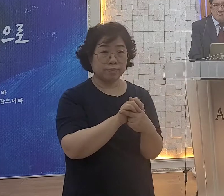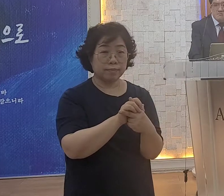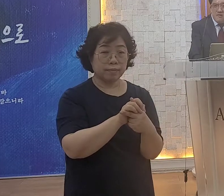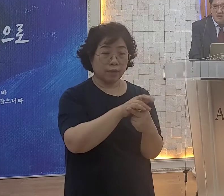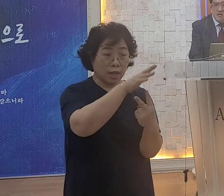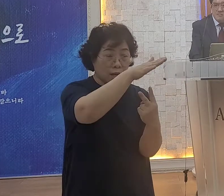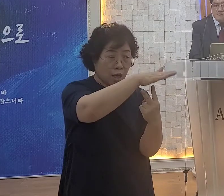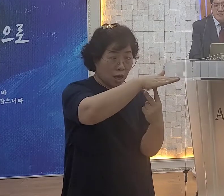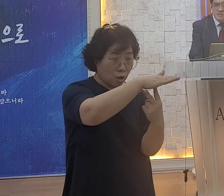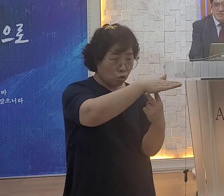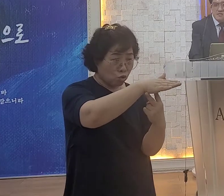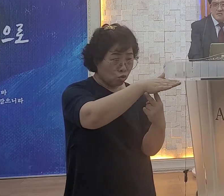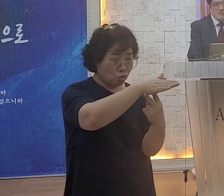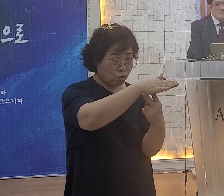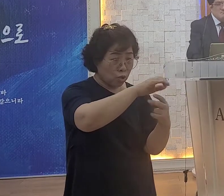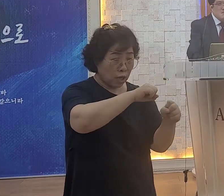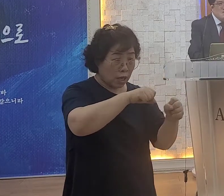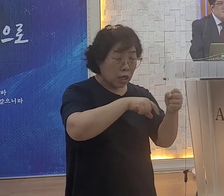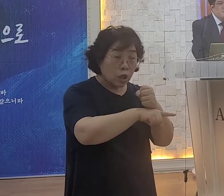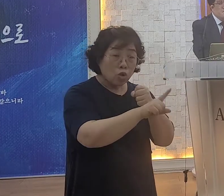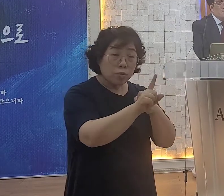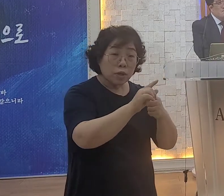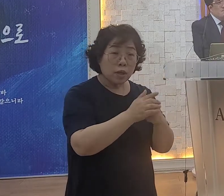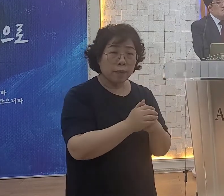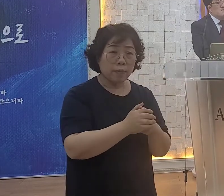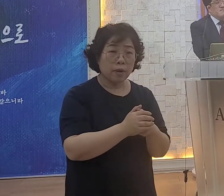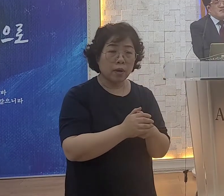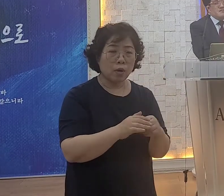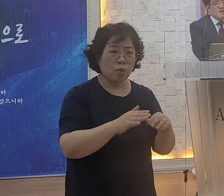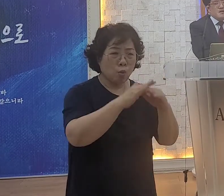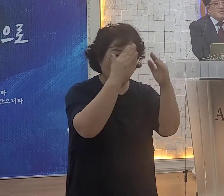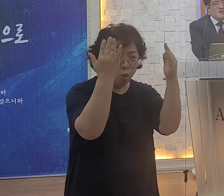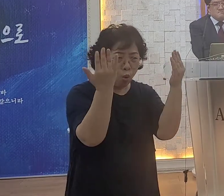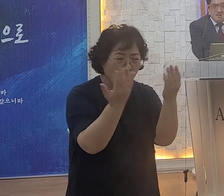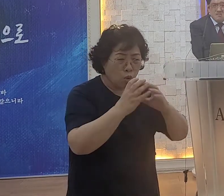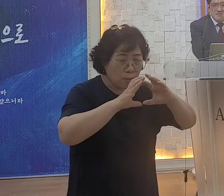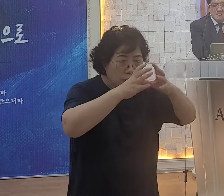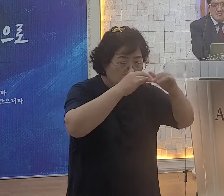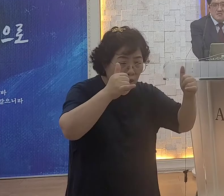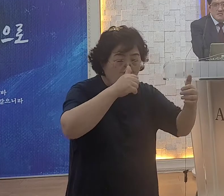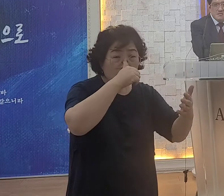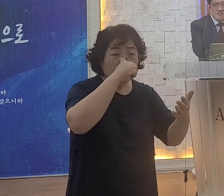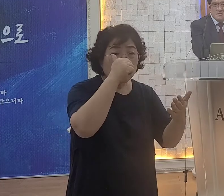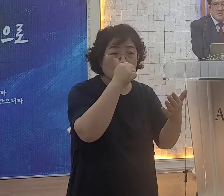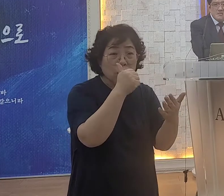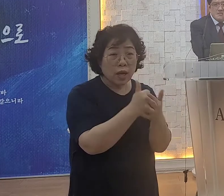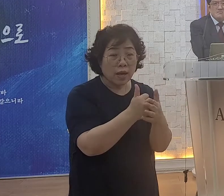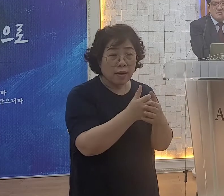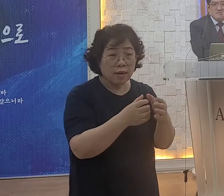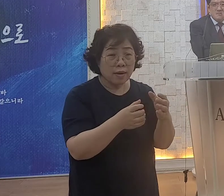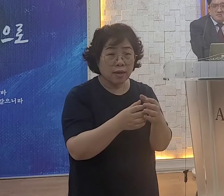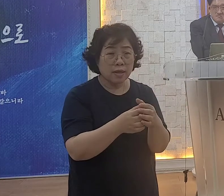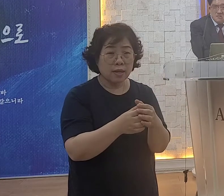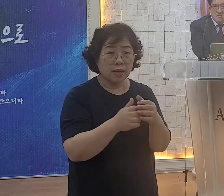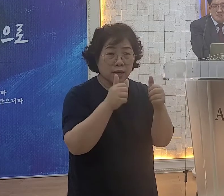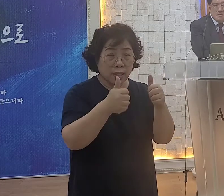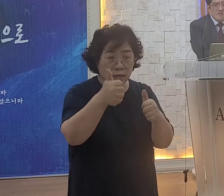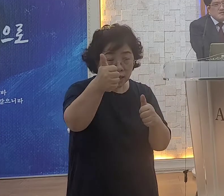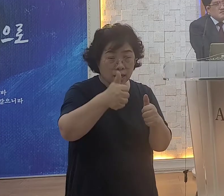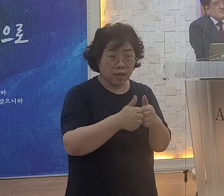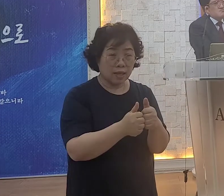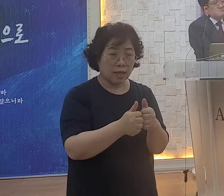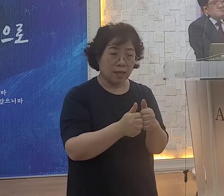이 안수를 왜 하냐면 우리 모든 백성의 죄를, 제사장이 짊어지고 있는 그